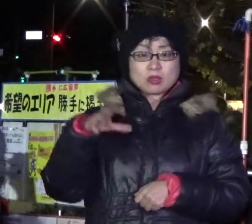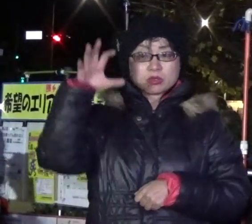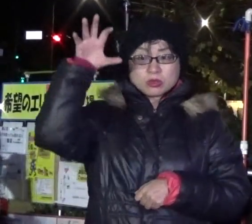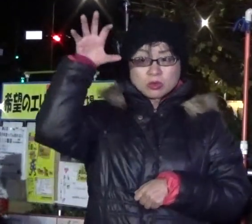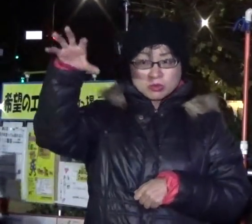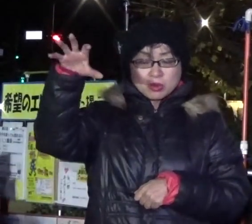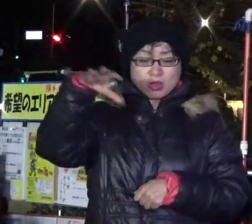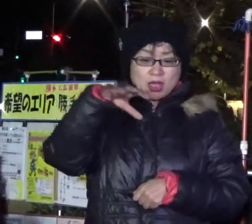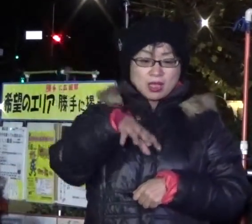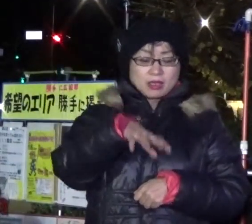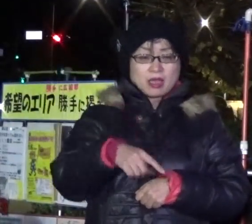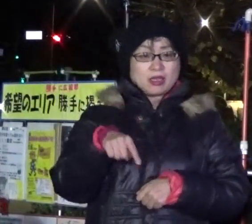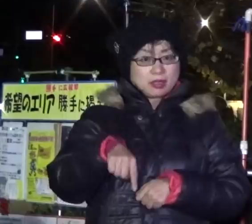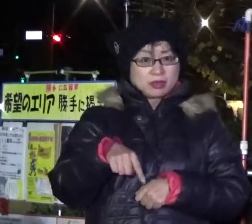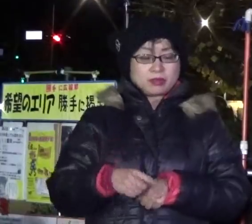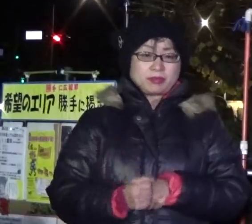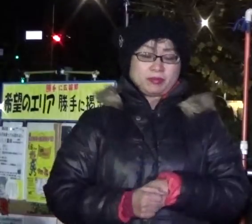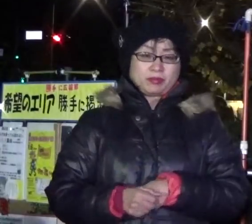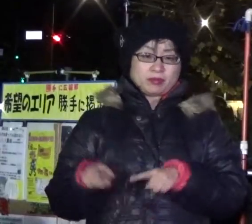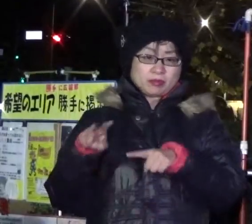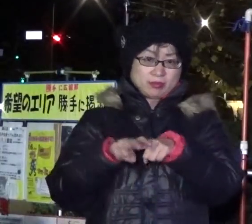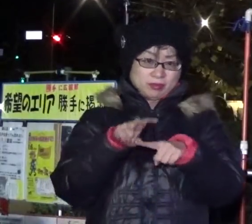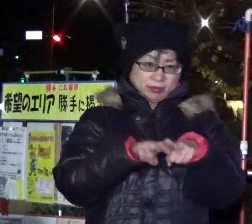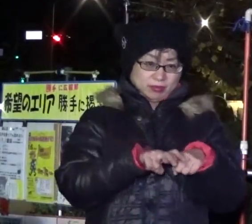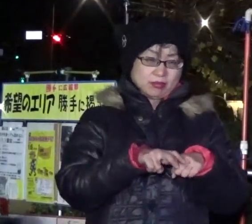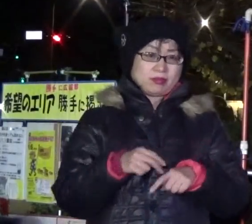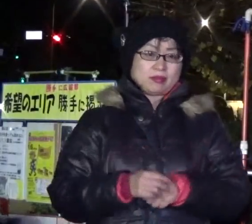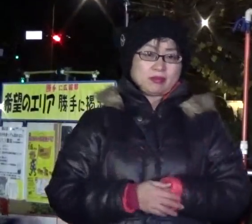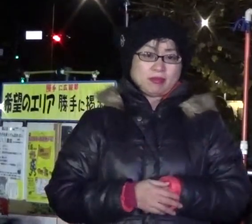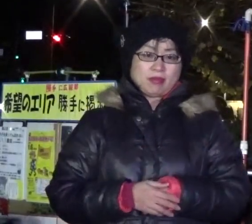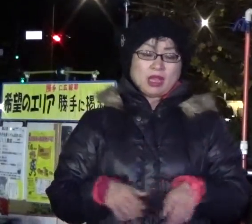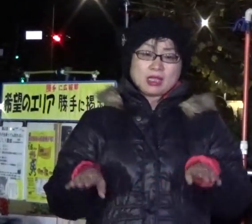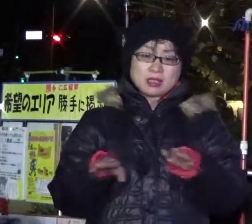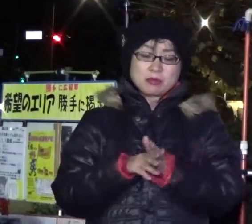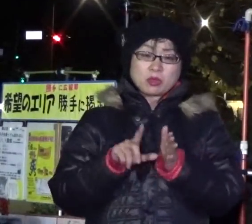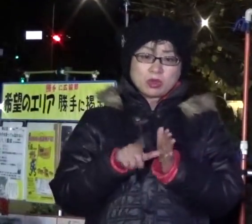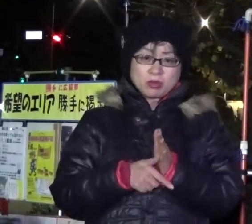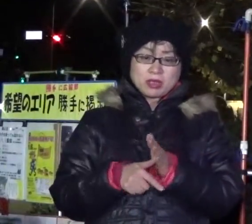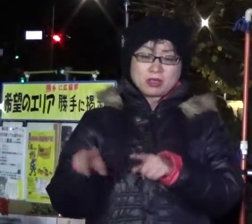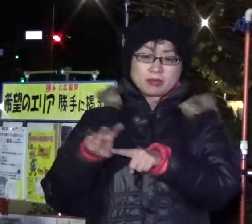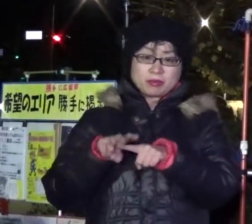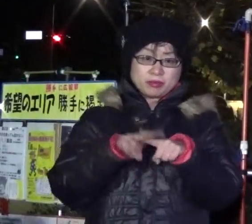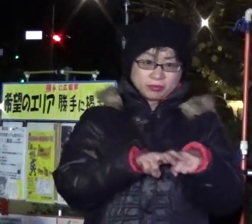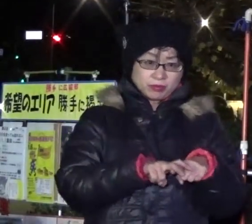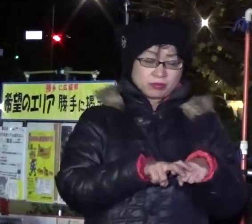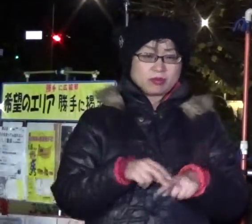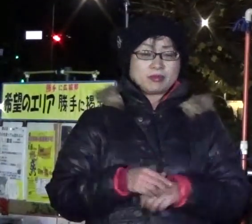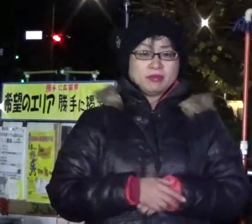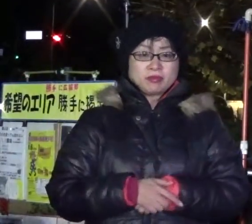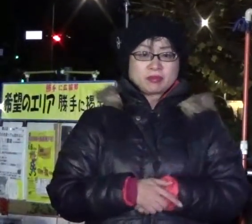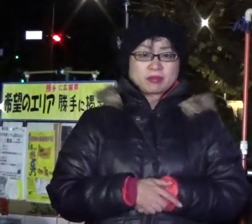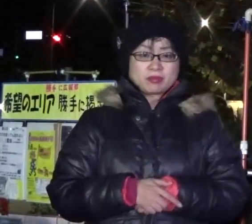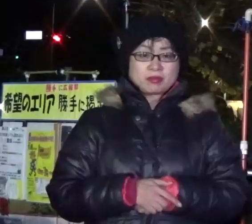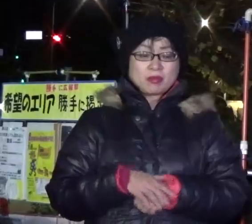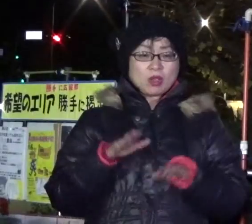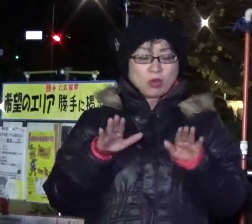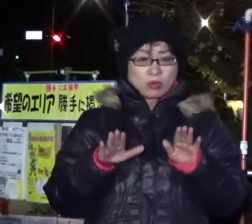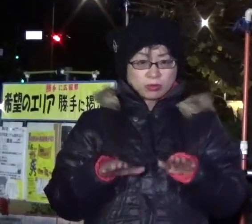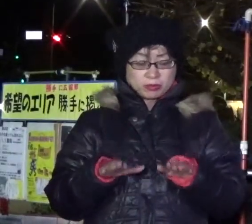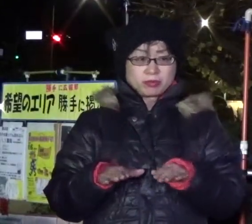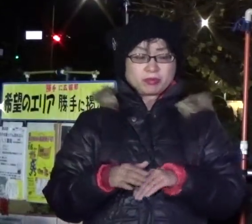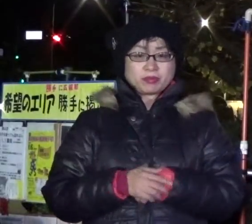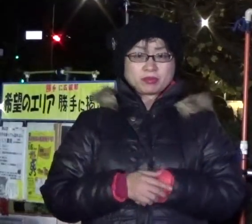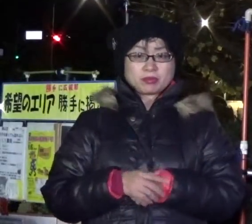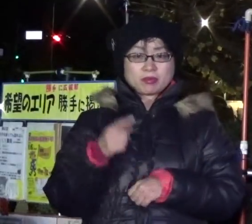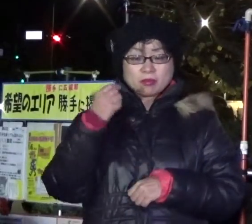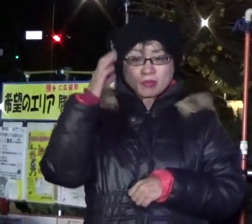エリア、今の希望のエリアに来るようになりました。休みのたんびにこうして訪れていたんですが、今回